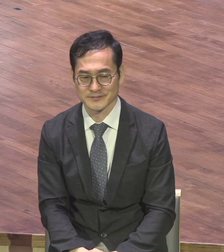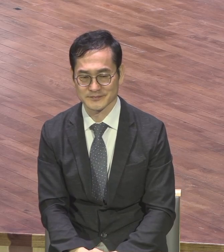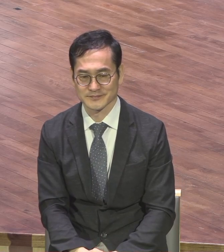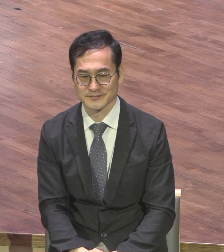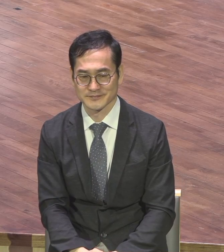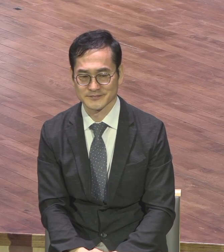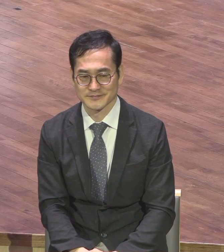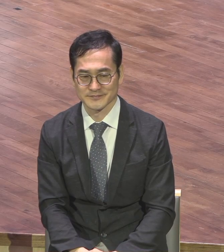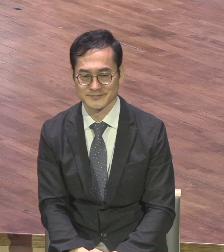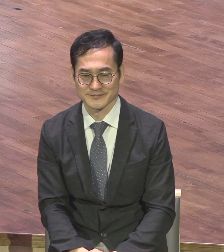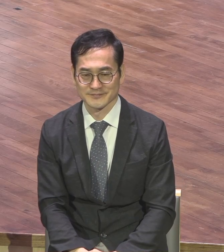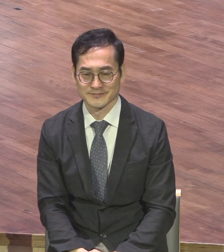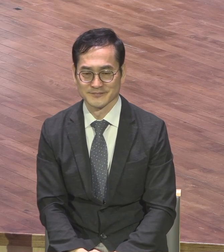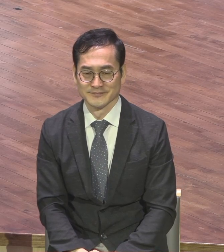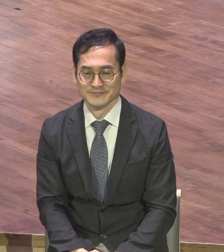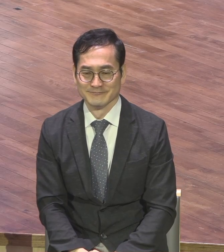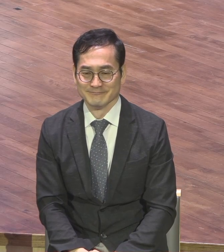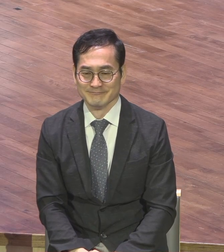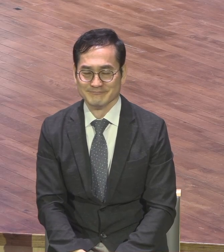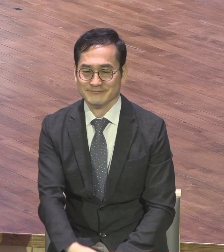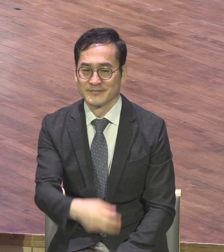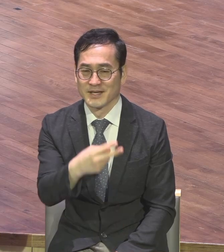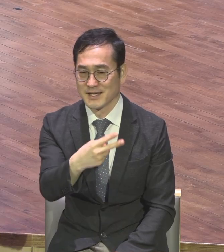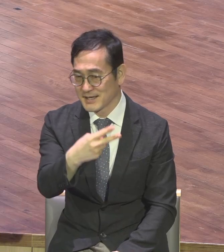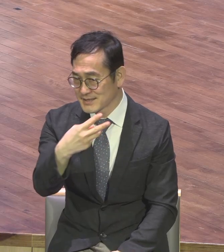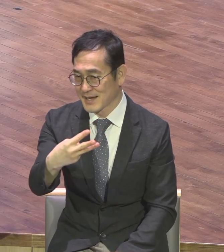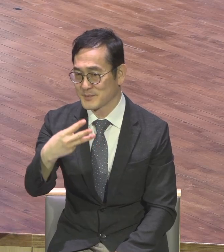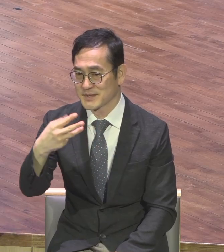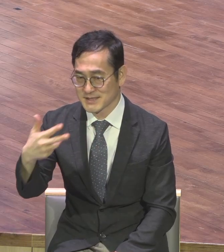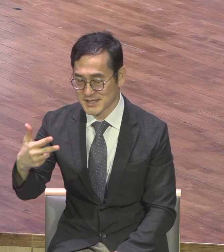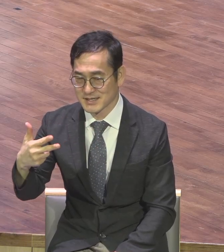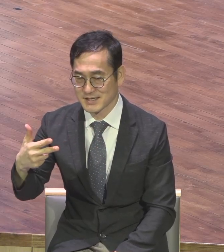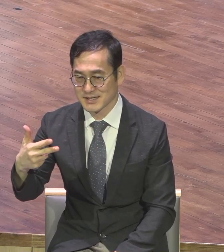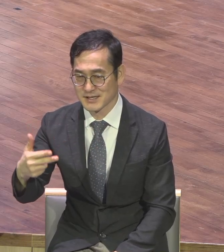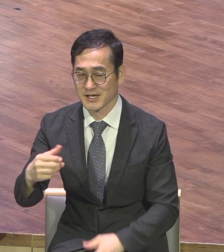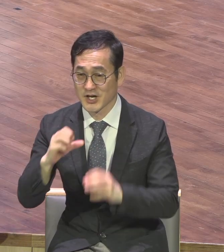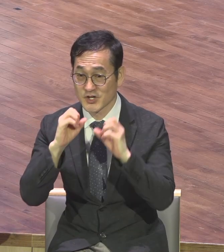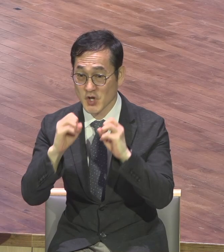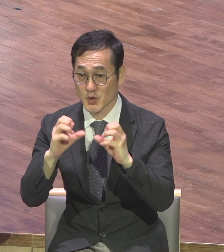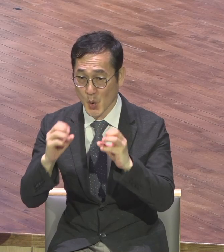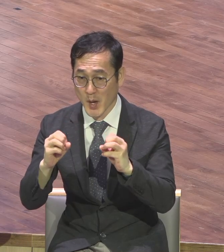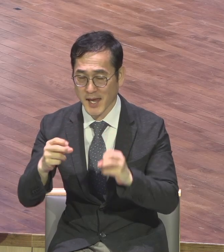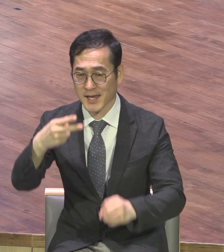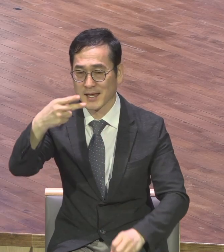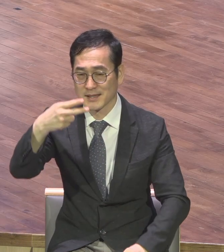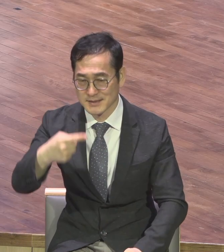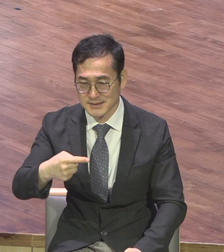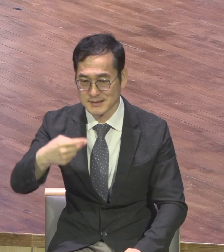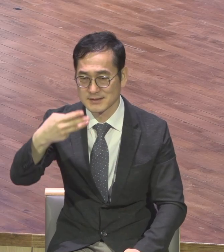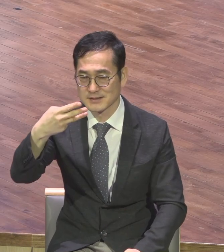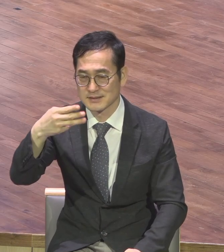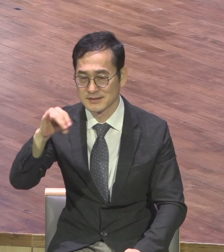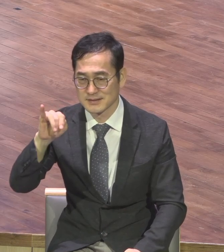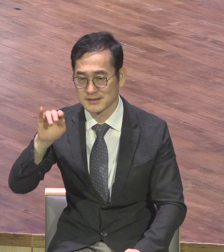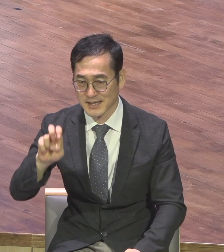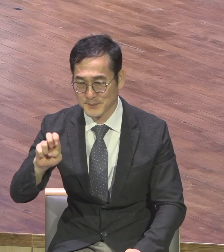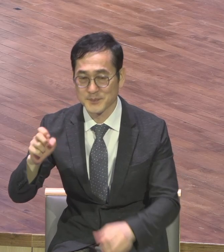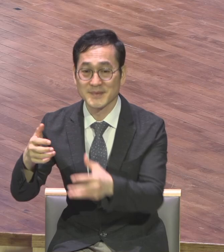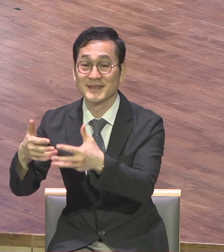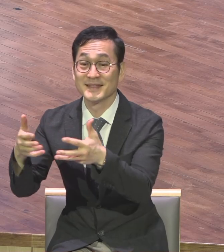이런 말씀 가지고 237 선교의 드림팀이라는 제목으로 말씀을